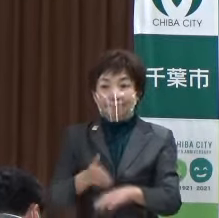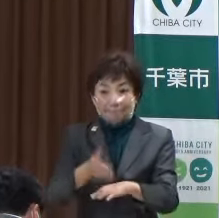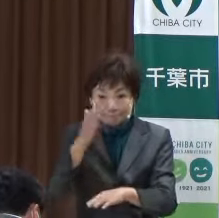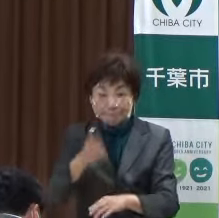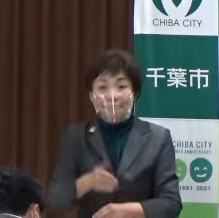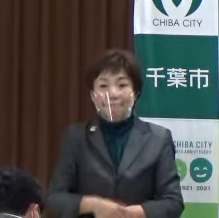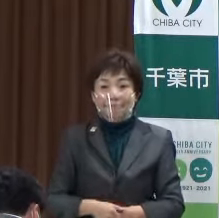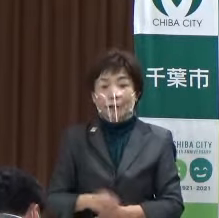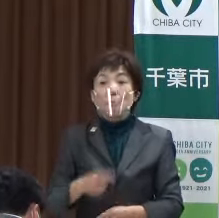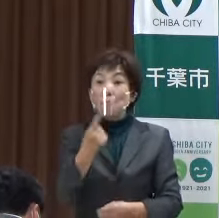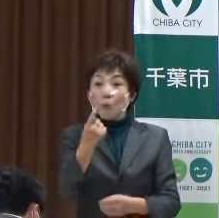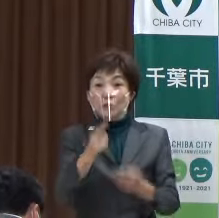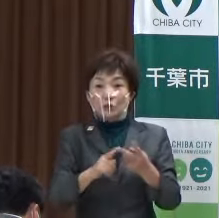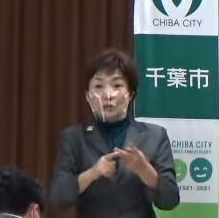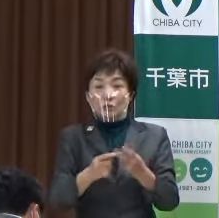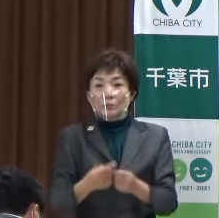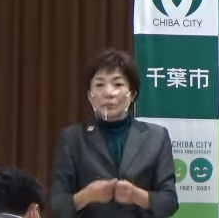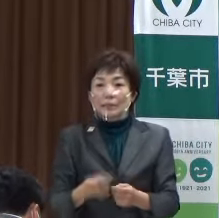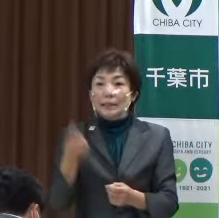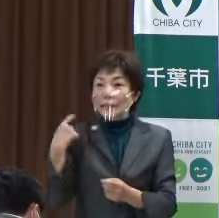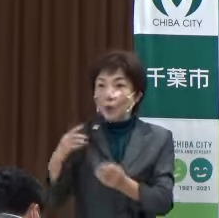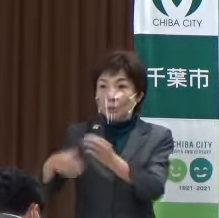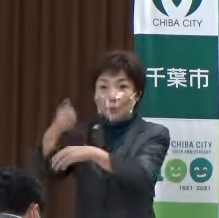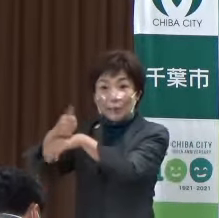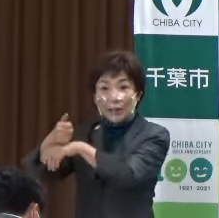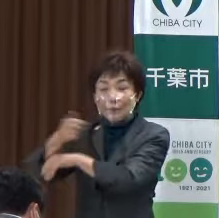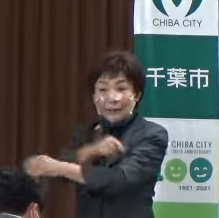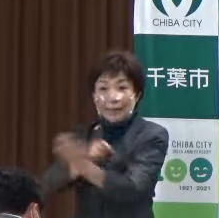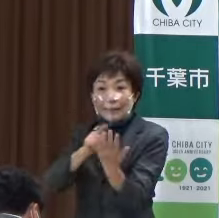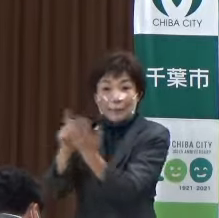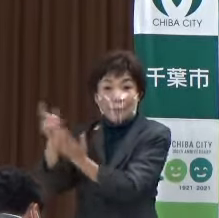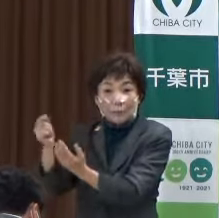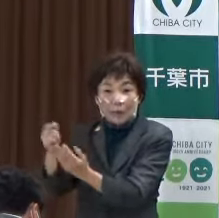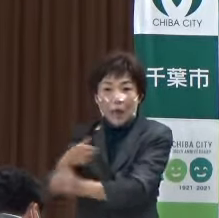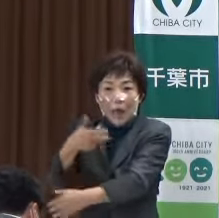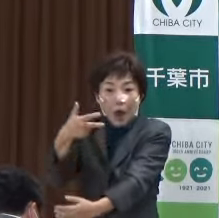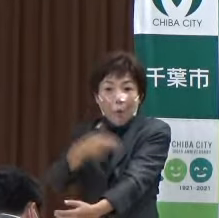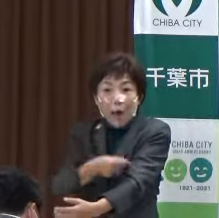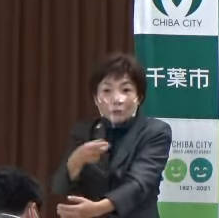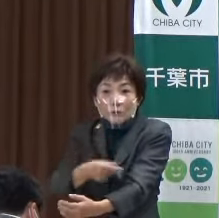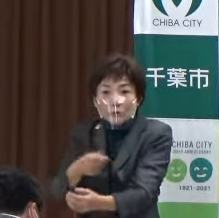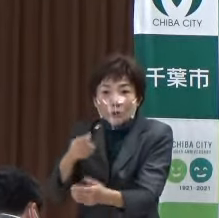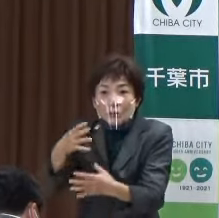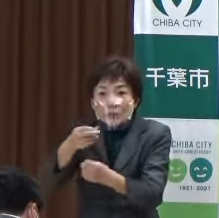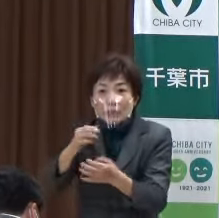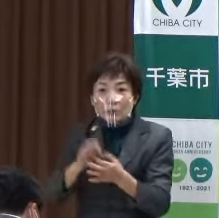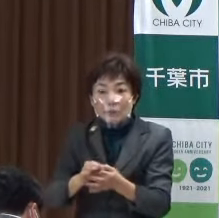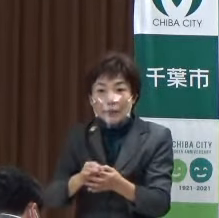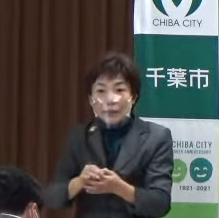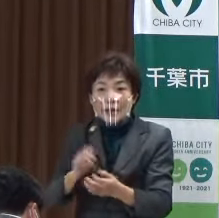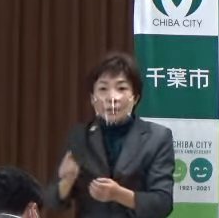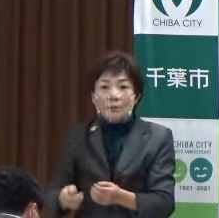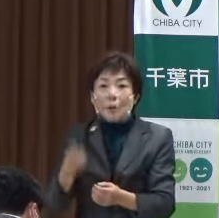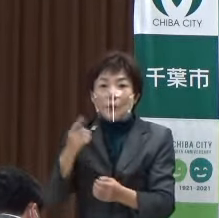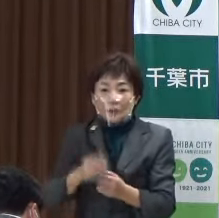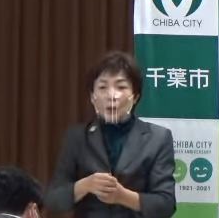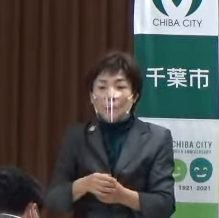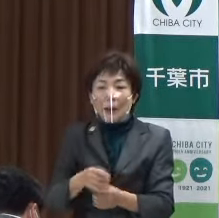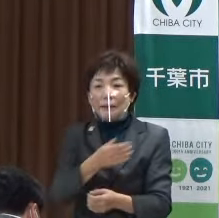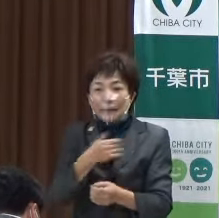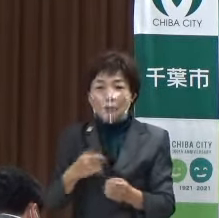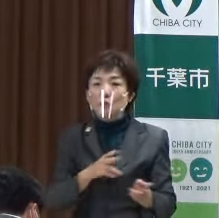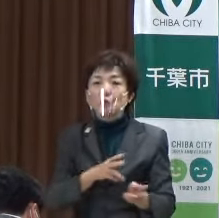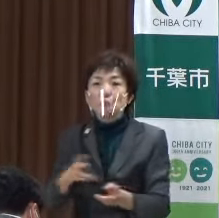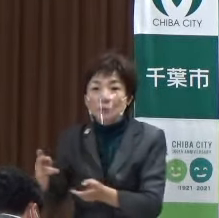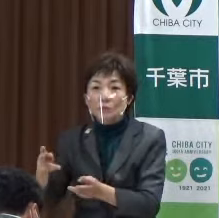ありがとうございます。あともう一つ、昨日の総理の会見でもあったんですが、ワクチン接種の時期に関して、早期に前出しできるように